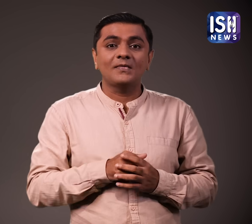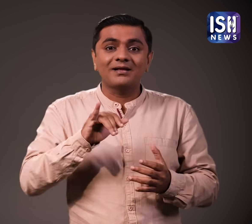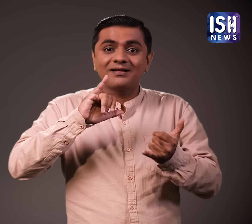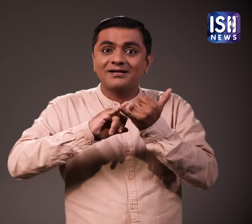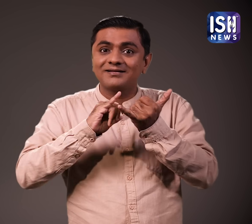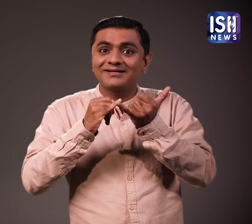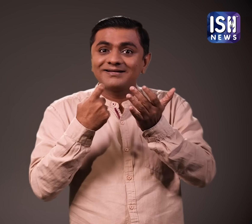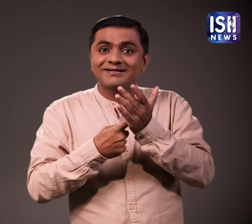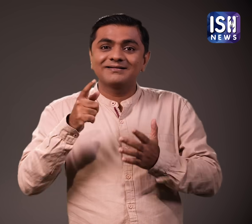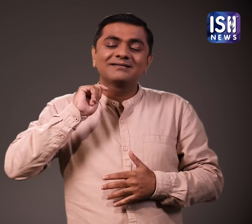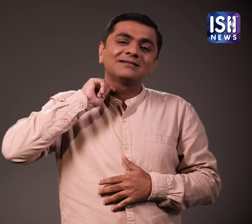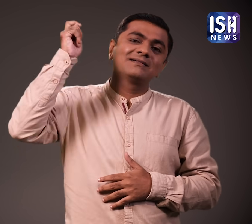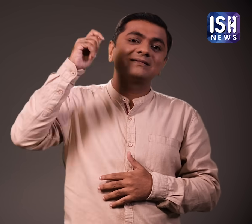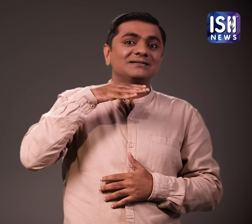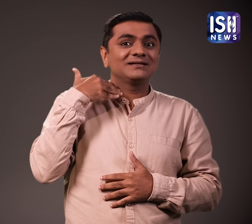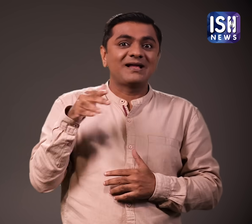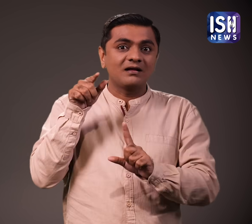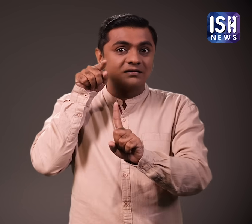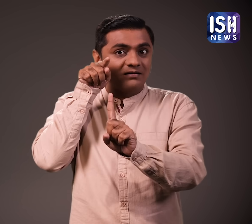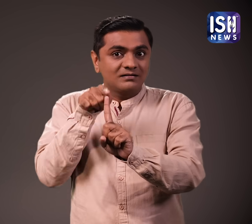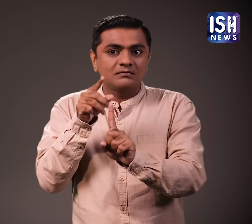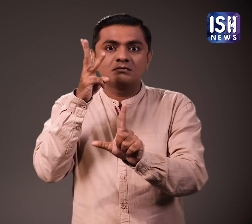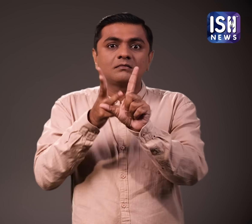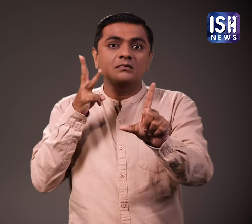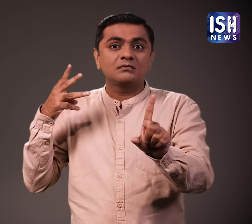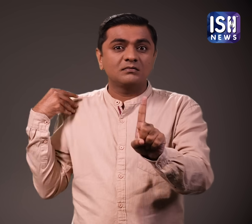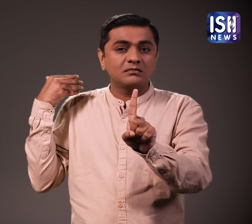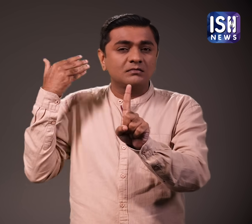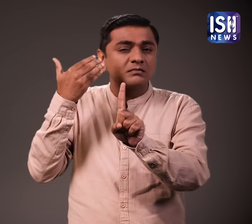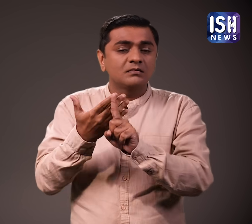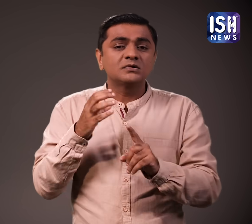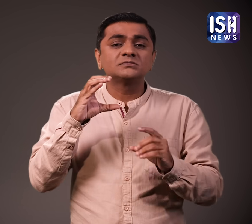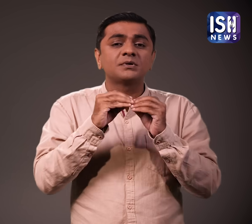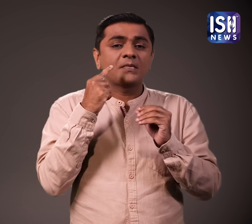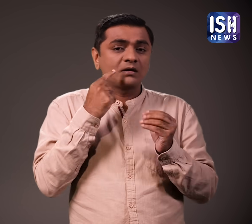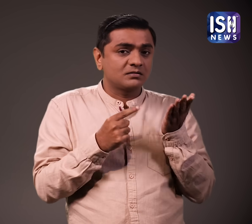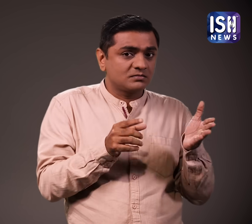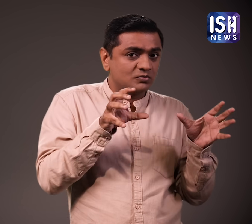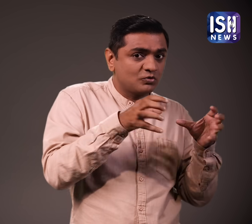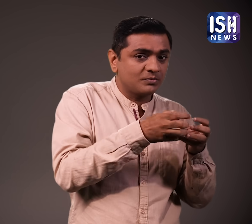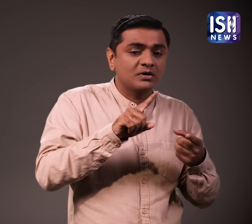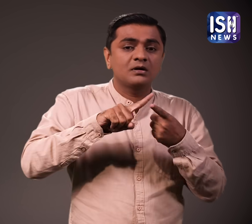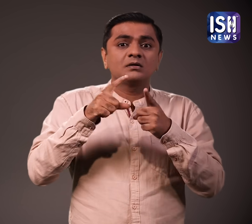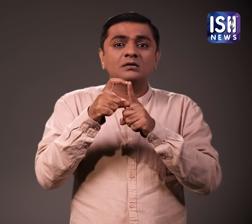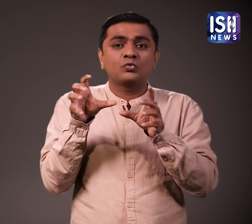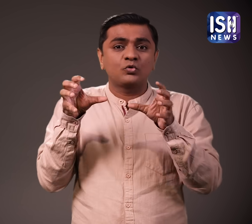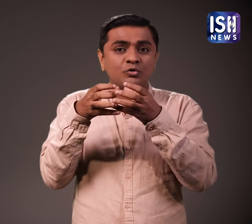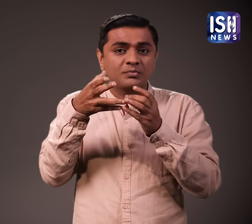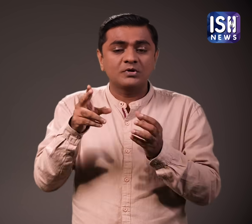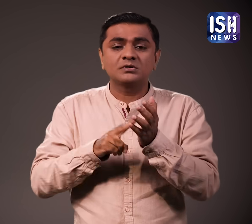इस पीच चुचान की मौत का मामला तीन साल से CBI, प्रवर्दर निदेशाले और NCB द्वारा संभाला